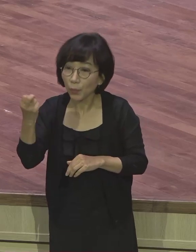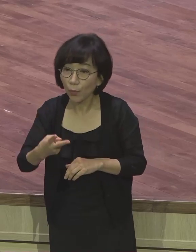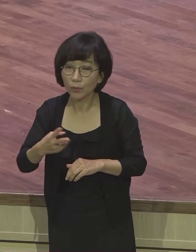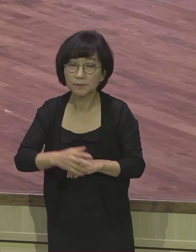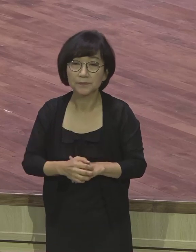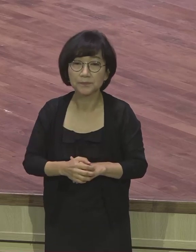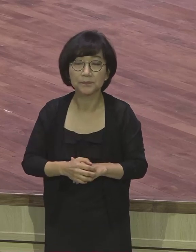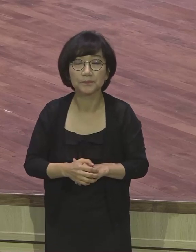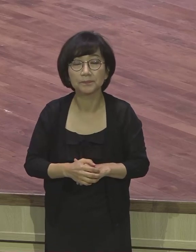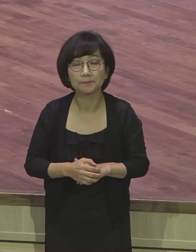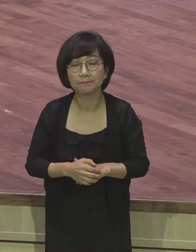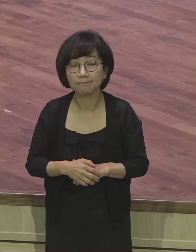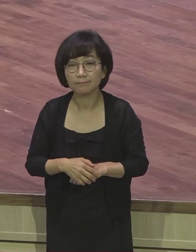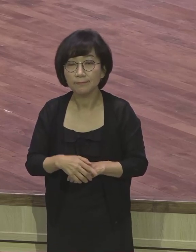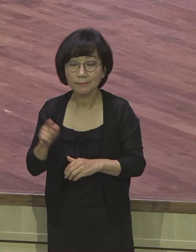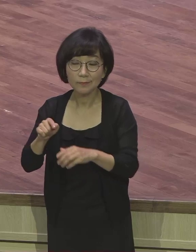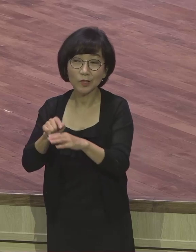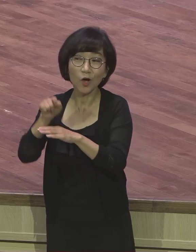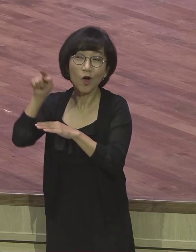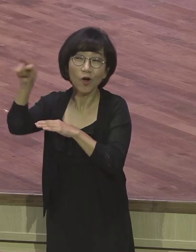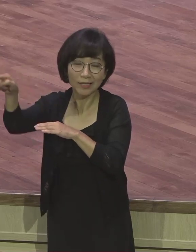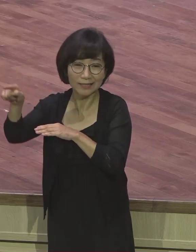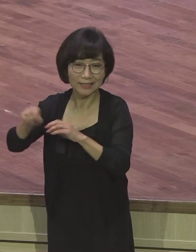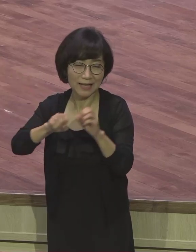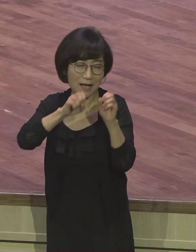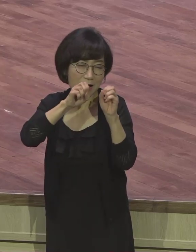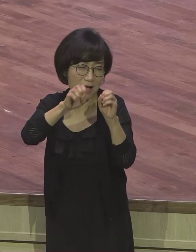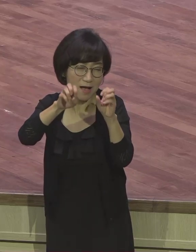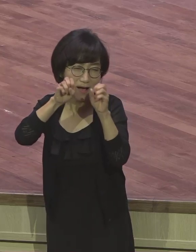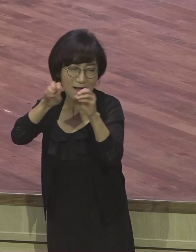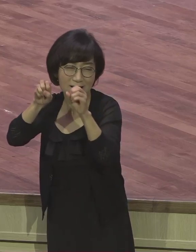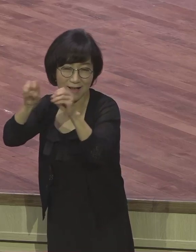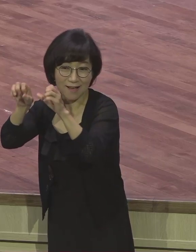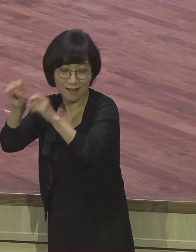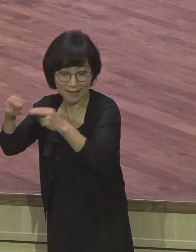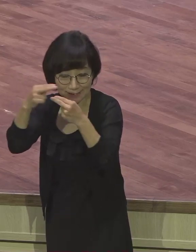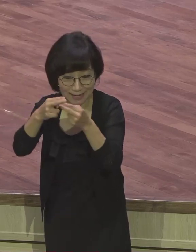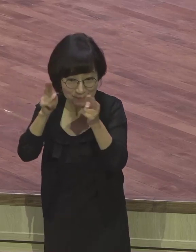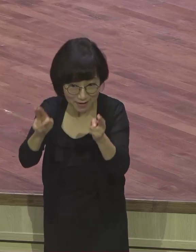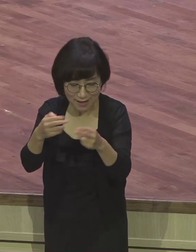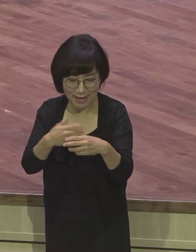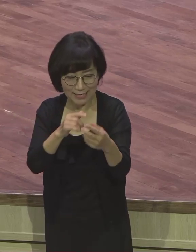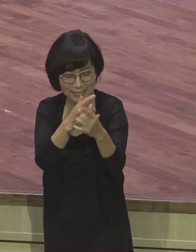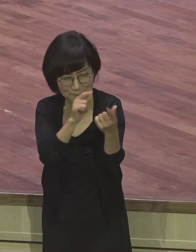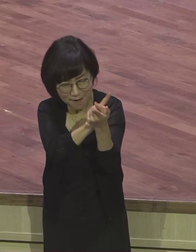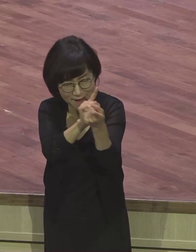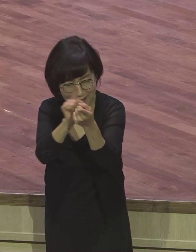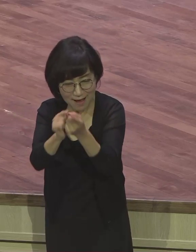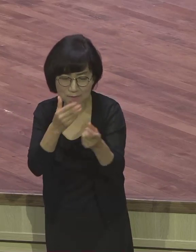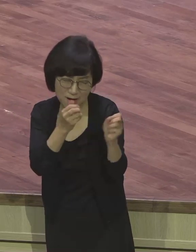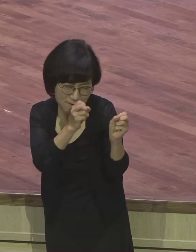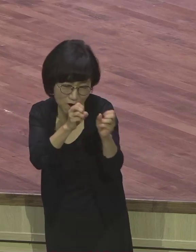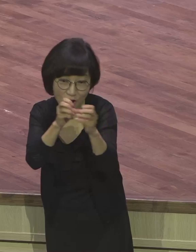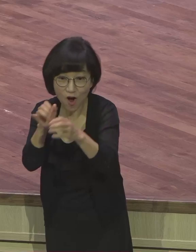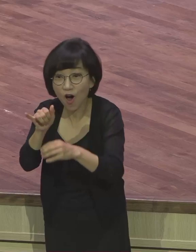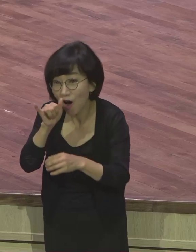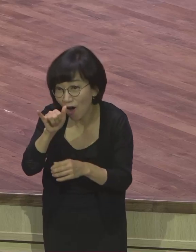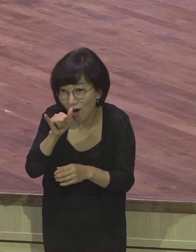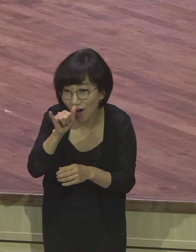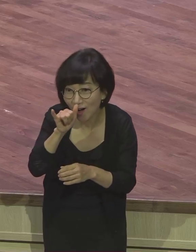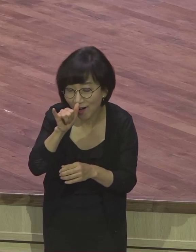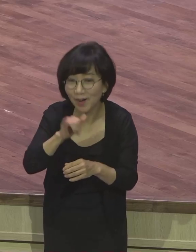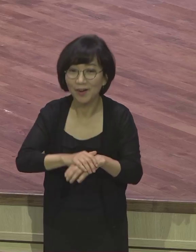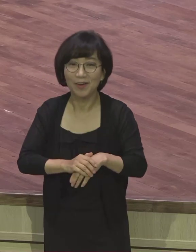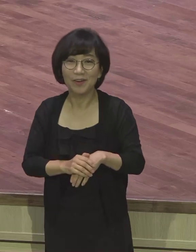보면요. 지금 막 현장에 가서 막 다락방 뛰는 사람들, 말씀 운동하는 사람, 사람 만나면 막 변화시키는 이런 사람들이 있어요. 이런